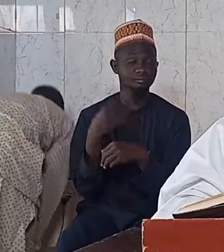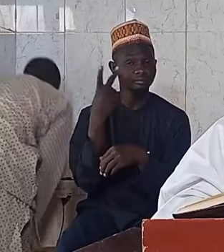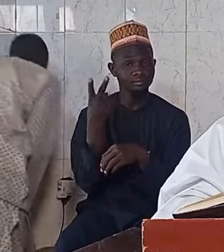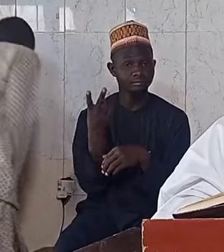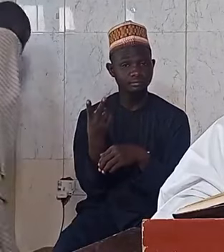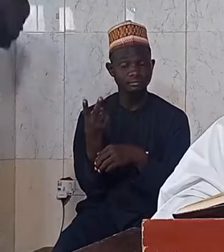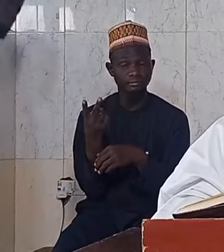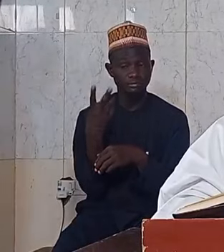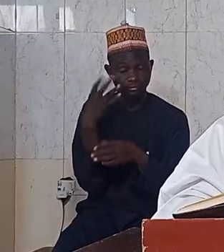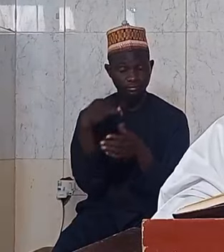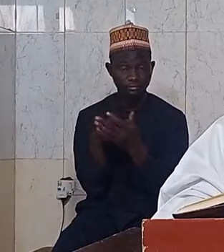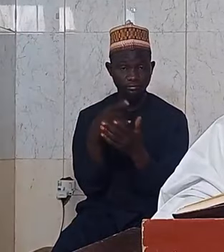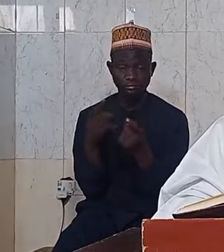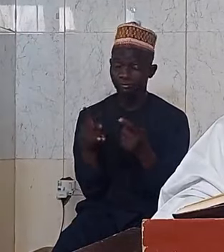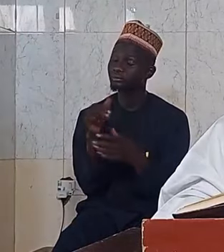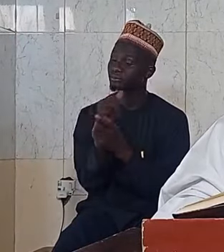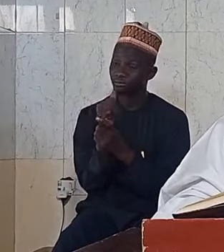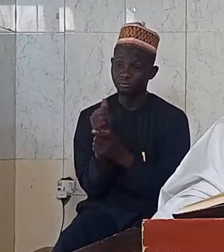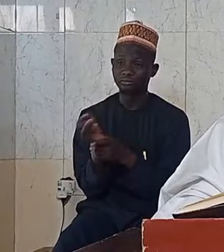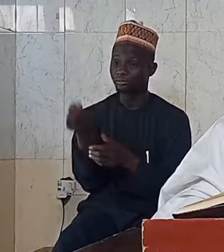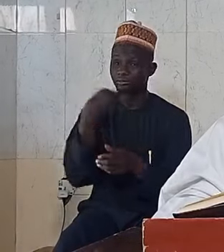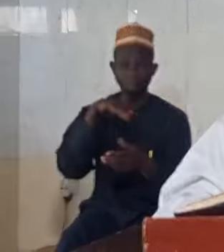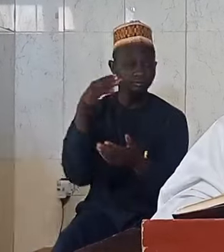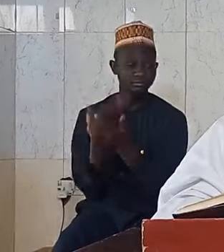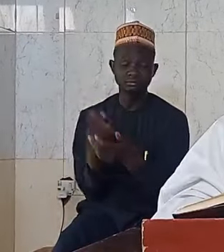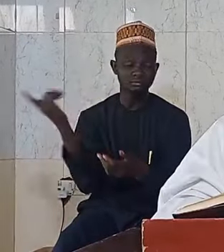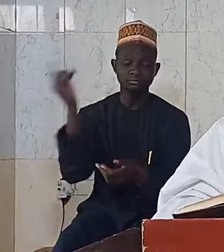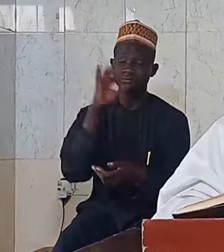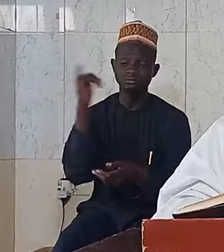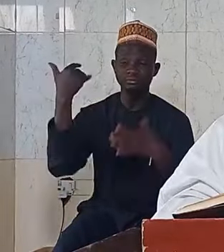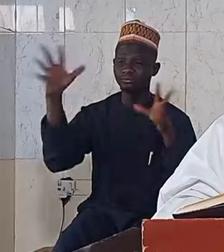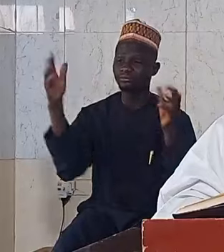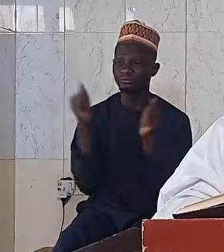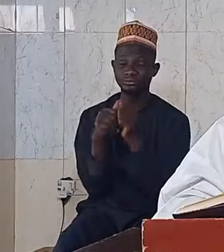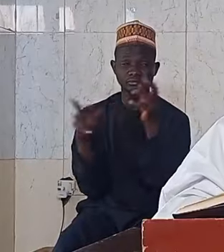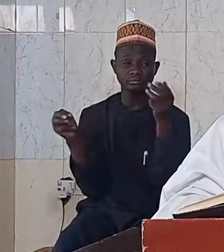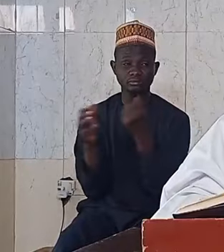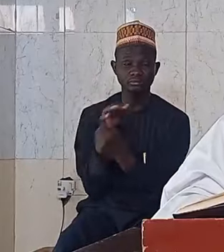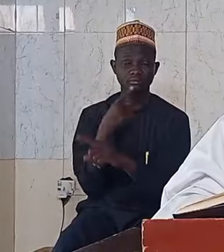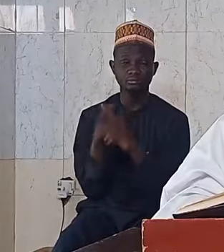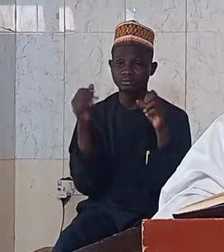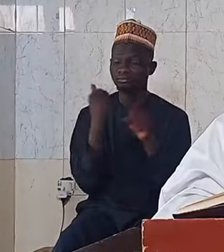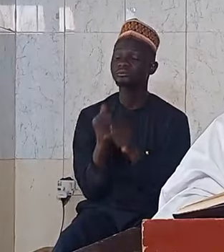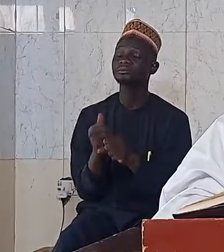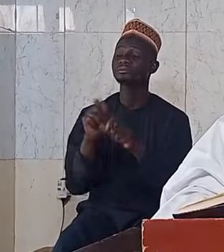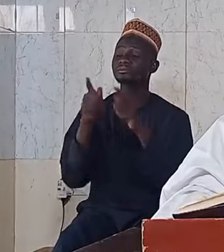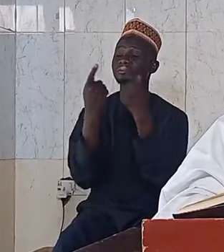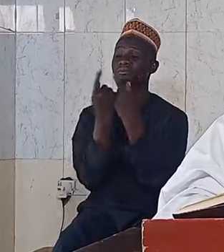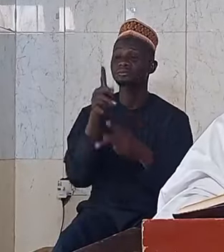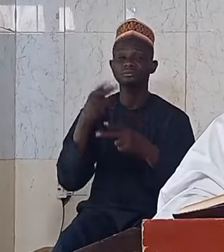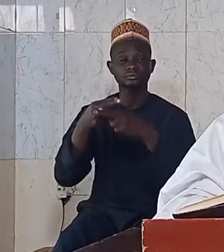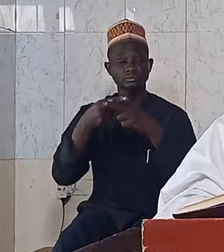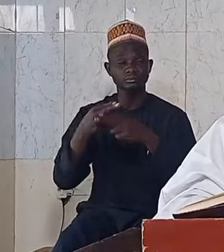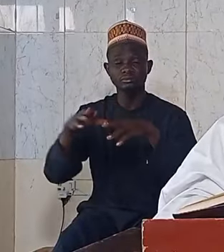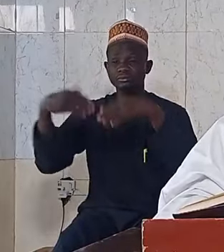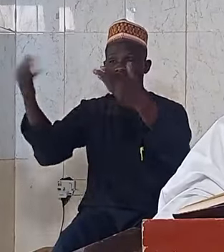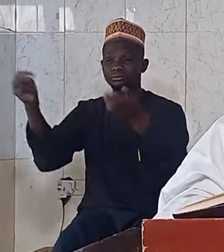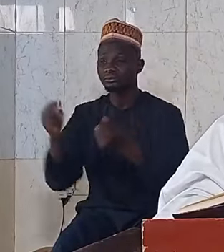yi musu lankwame daya a ko'ina a kowane gari samu al'ummar gari kowa a bashi makamin aje a